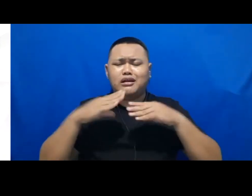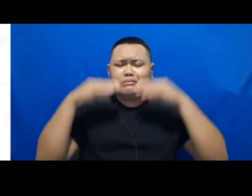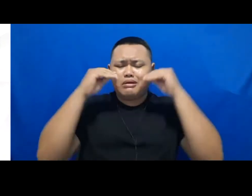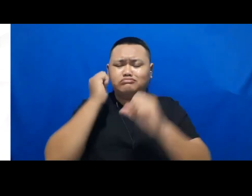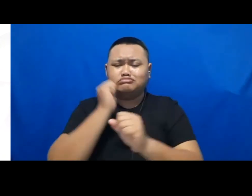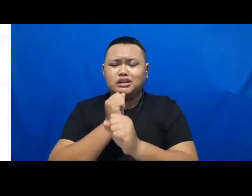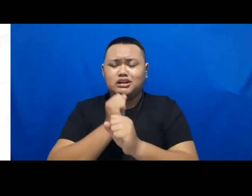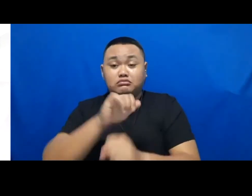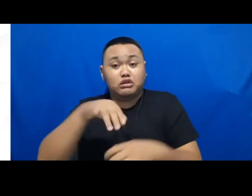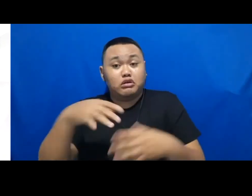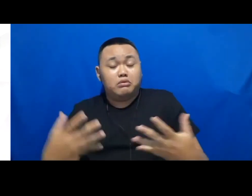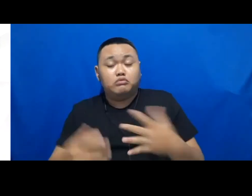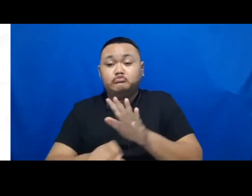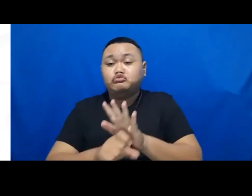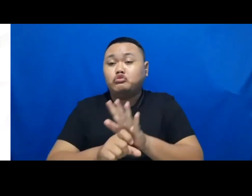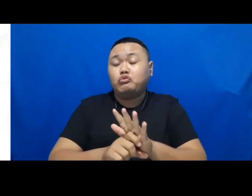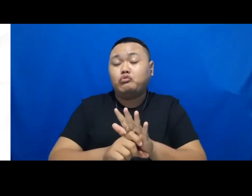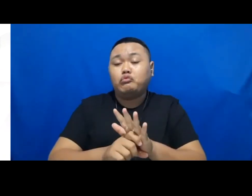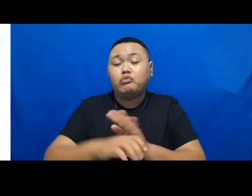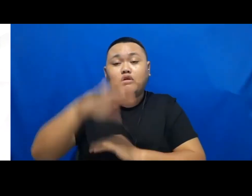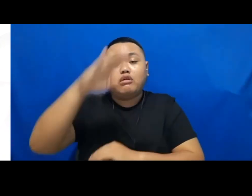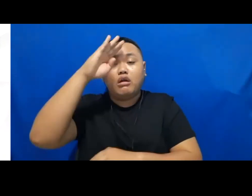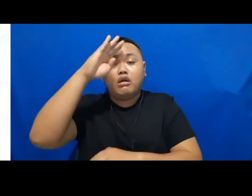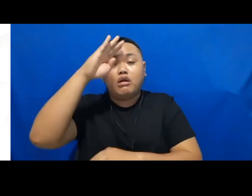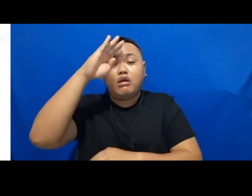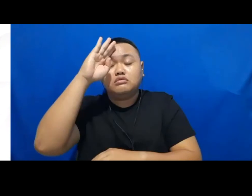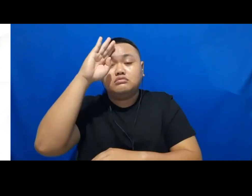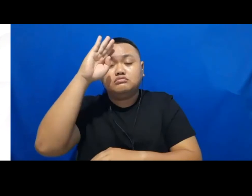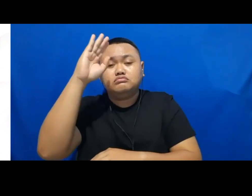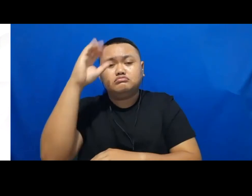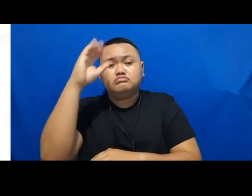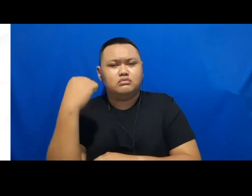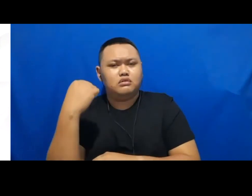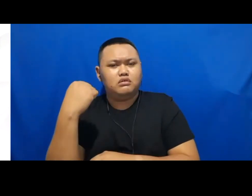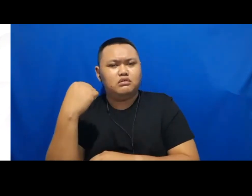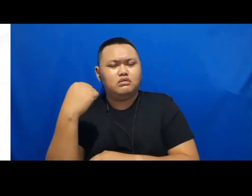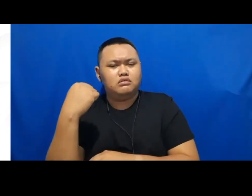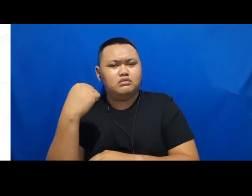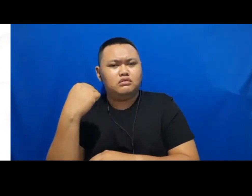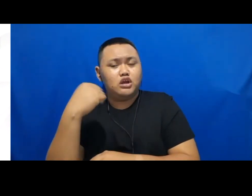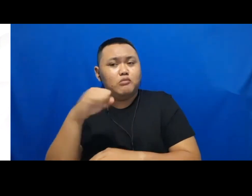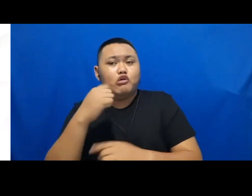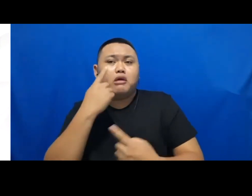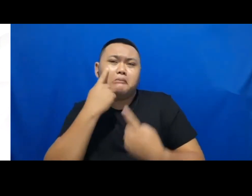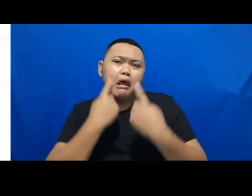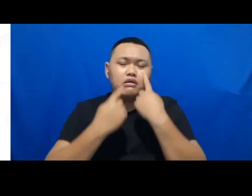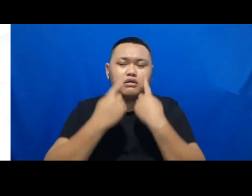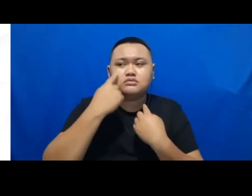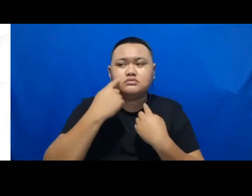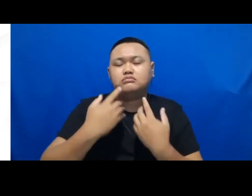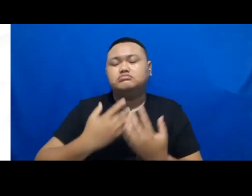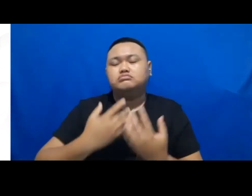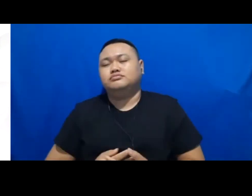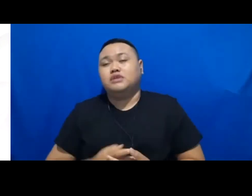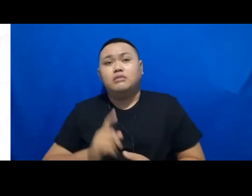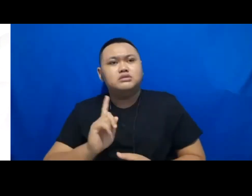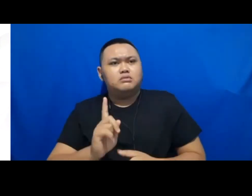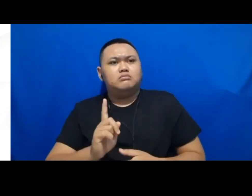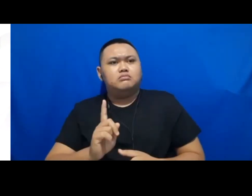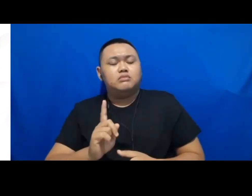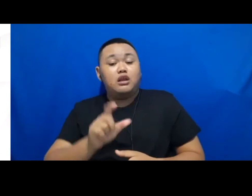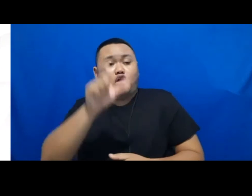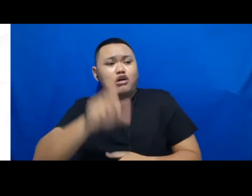anak perempuan untuk aktif dalam proses pembelajaran. Jadi dari mulai proses penyusunan rencana pembelajaran atau modul ajar